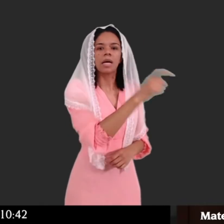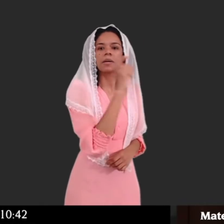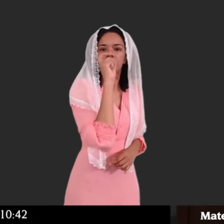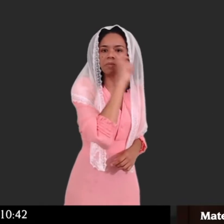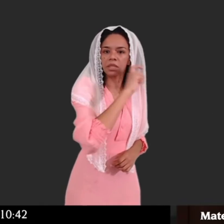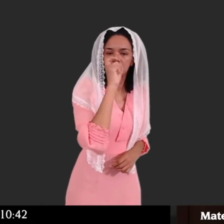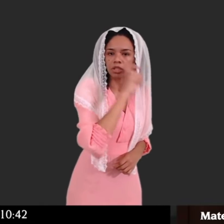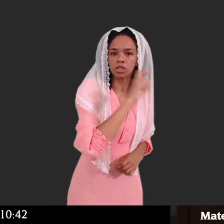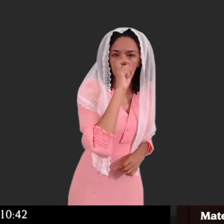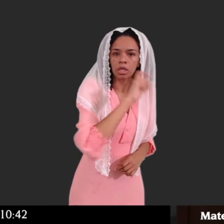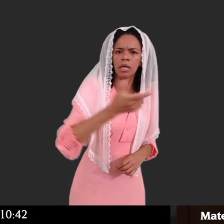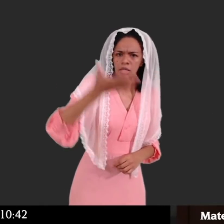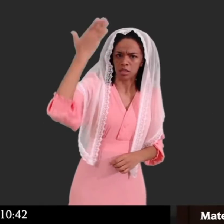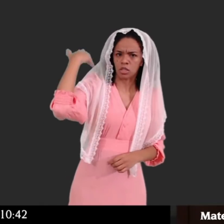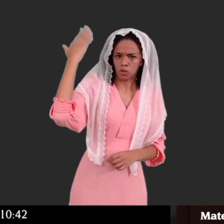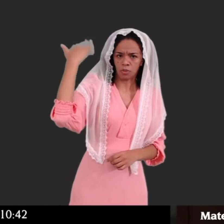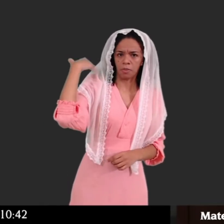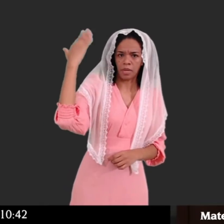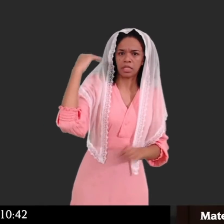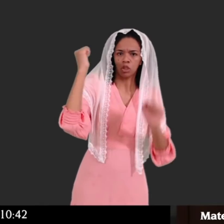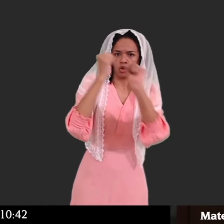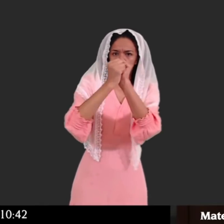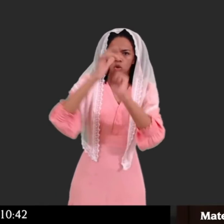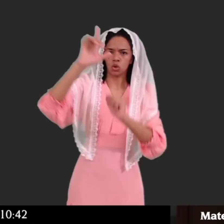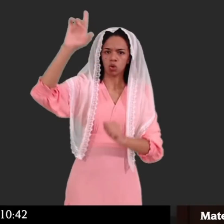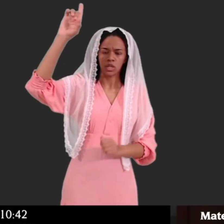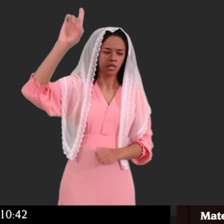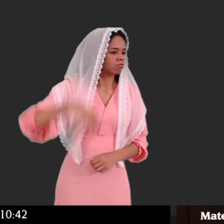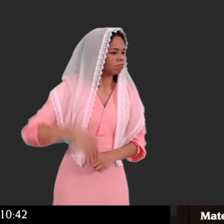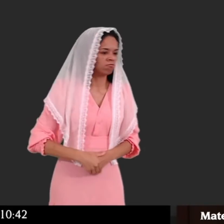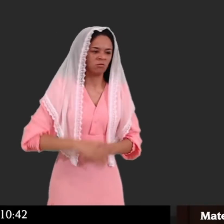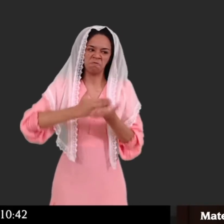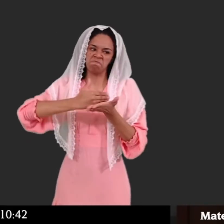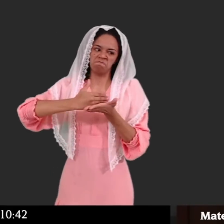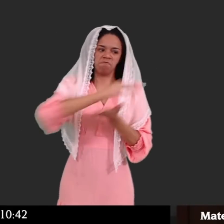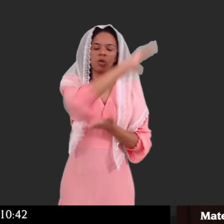que no passado andasse do lado de Deus, já não tem mais o apoio divino.